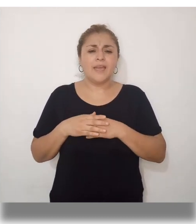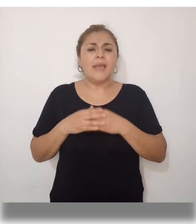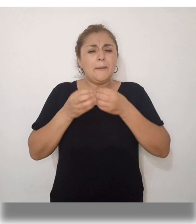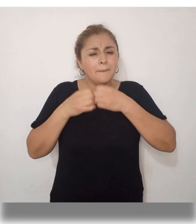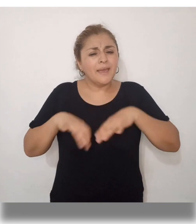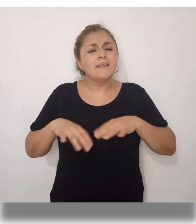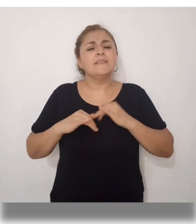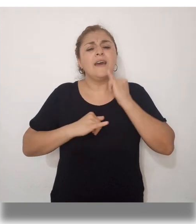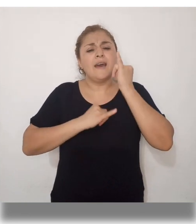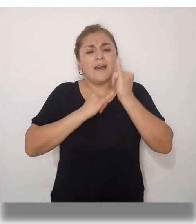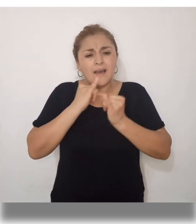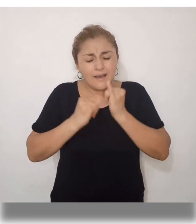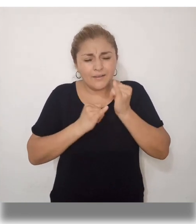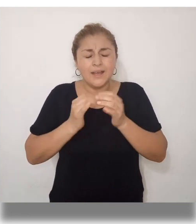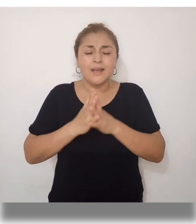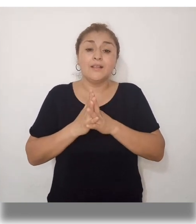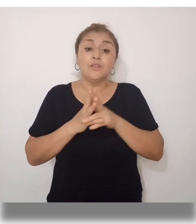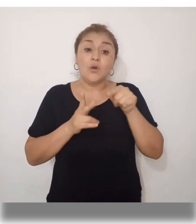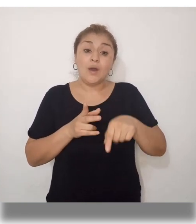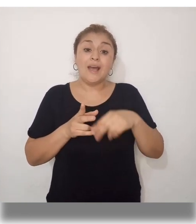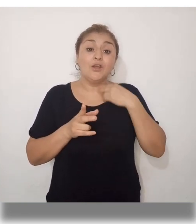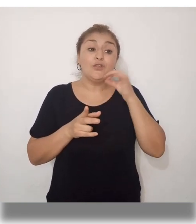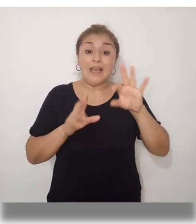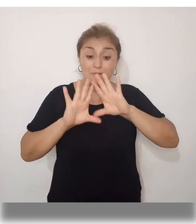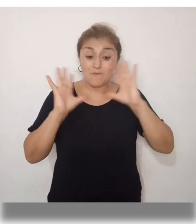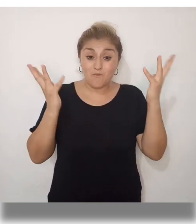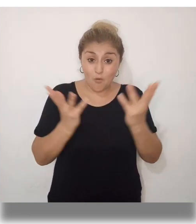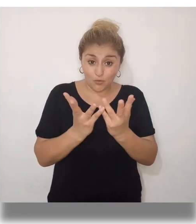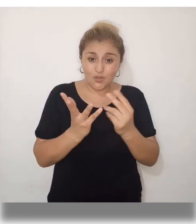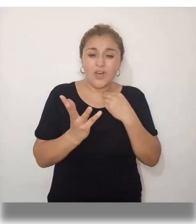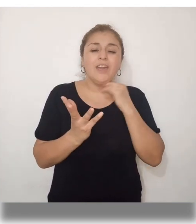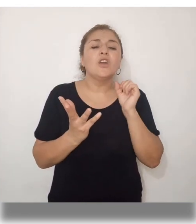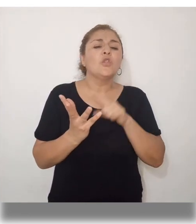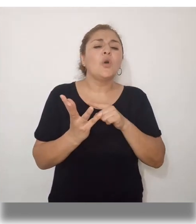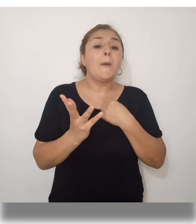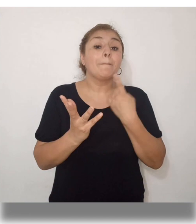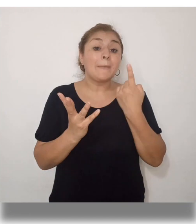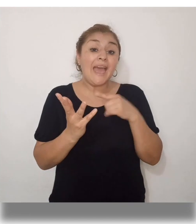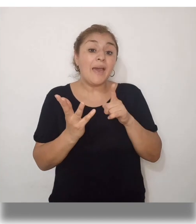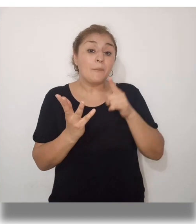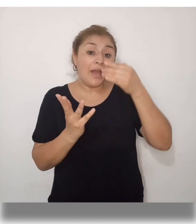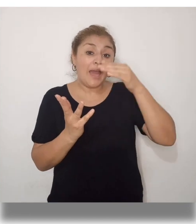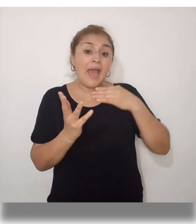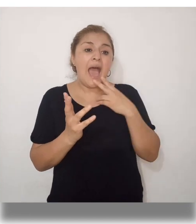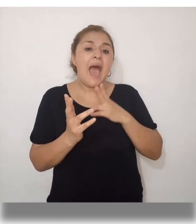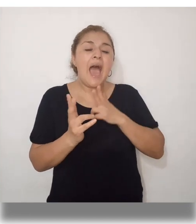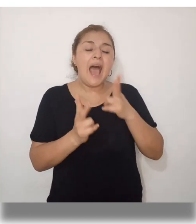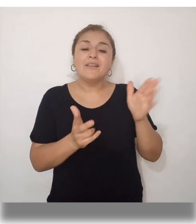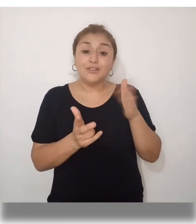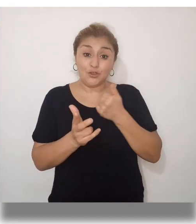hablándoles a los ricos de este mundo pero luego nos habla a todos